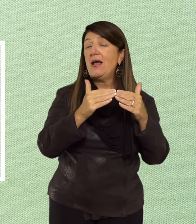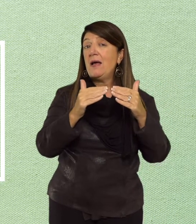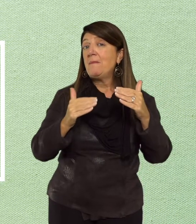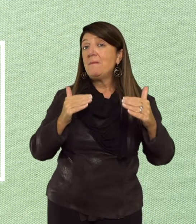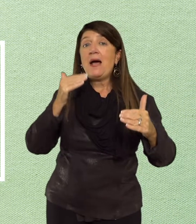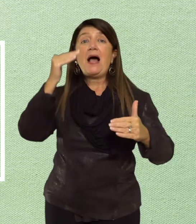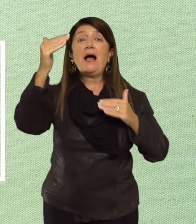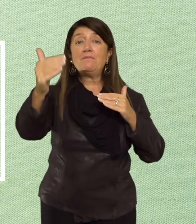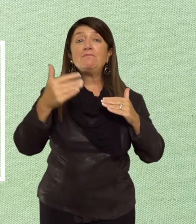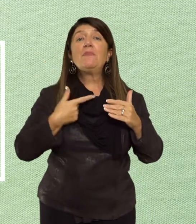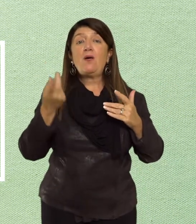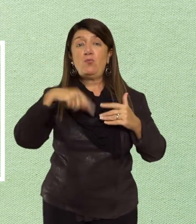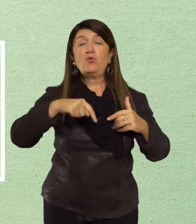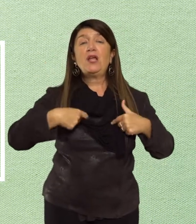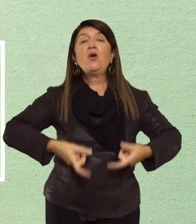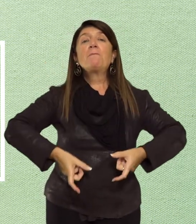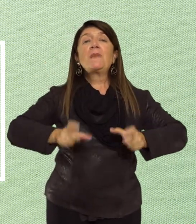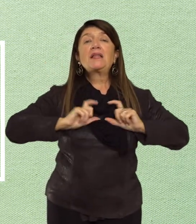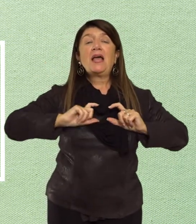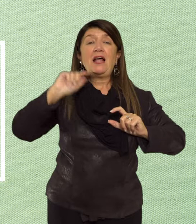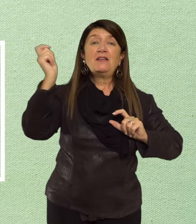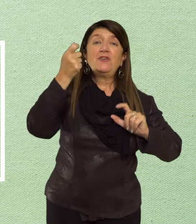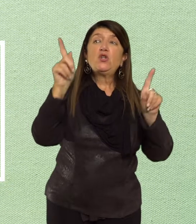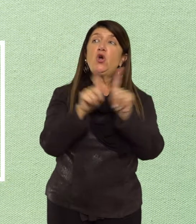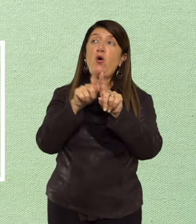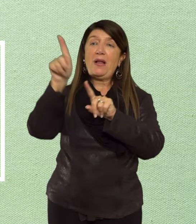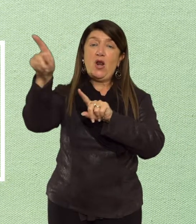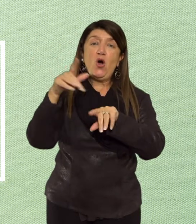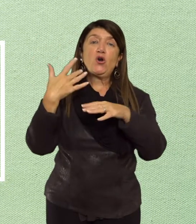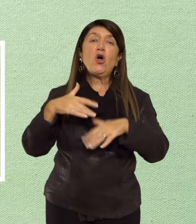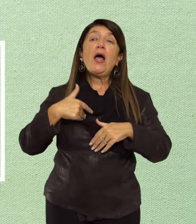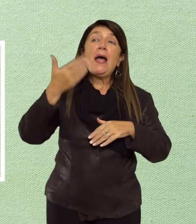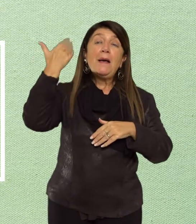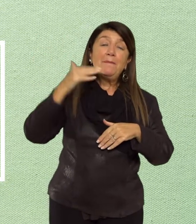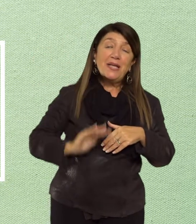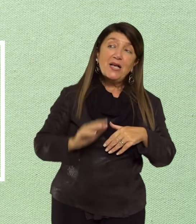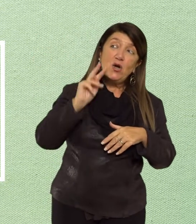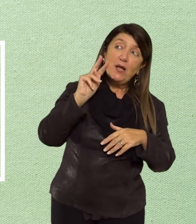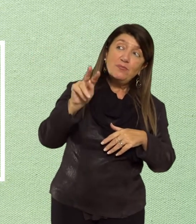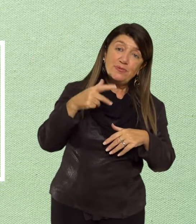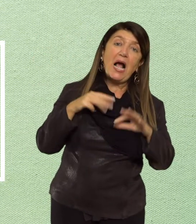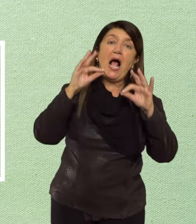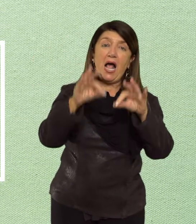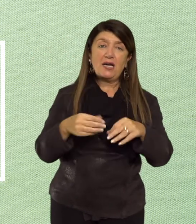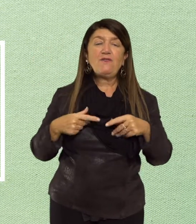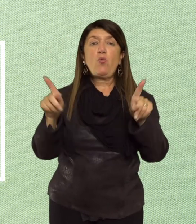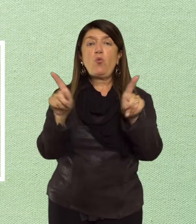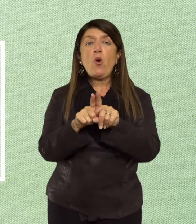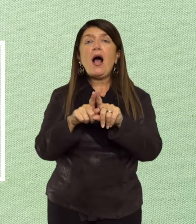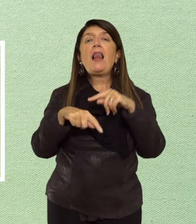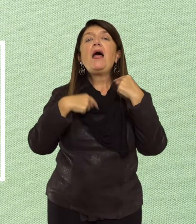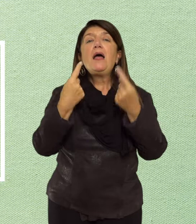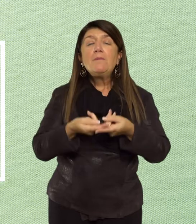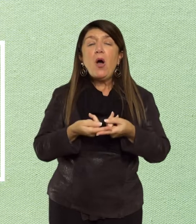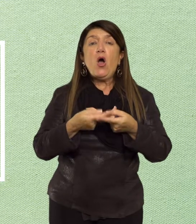quindi sicuramente sono nata e da piccola seguivo loro e poi ho fatto insomma un percorso che mi ha fatto sempre più